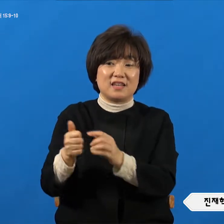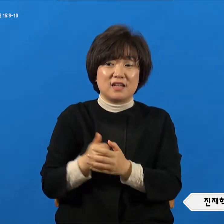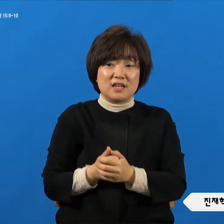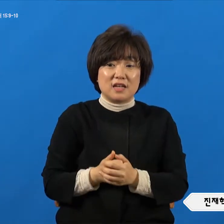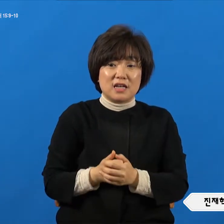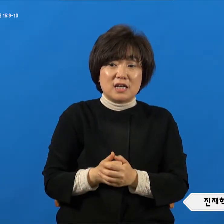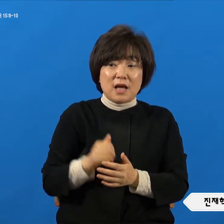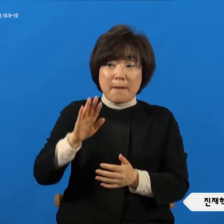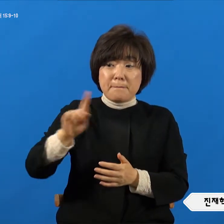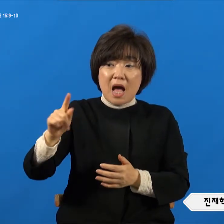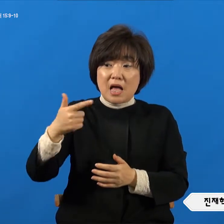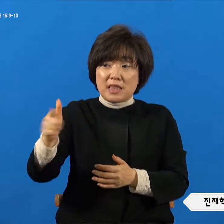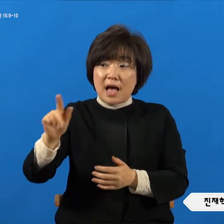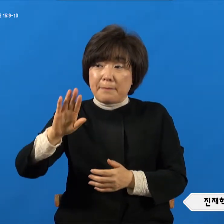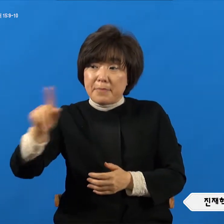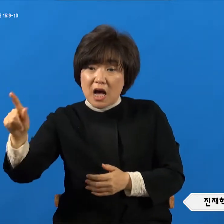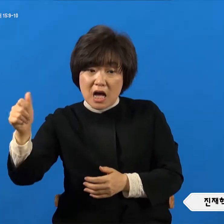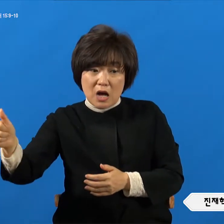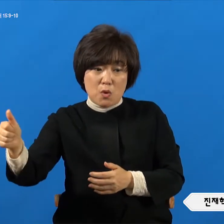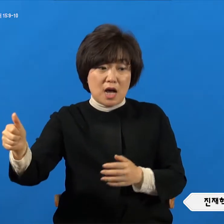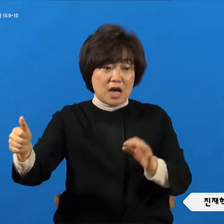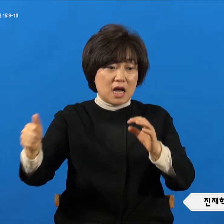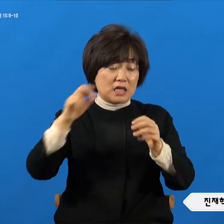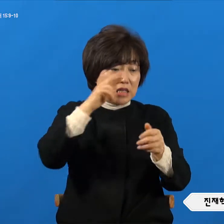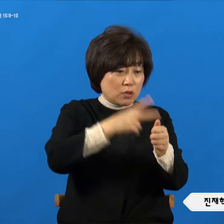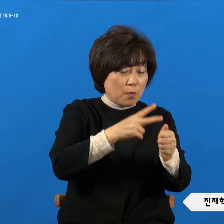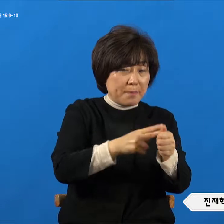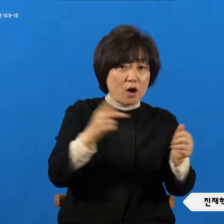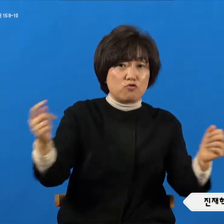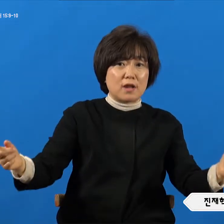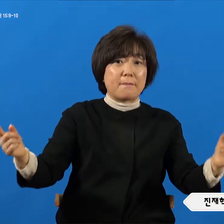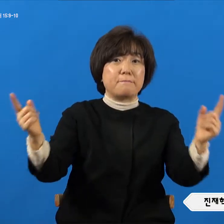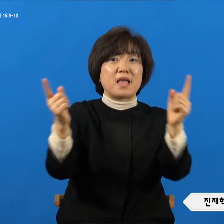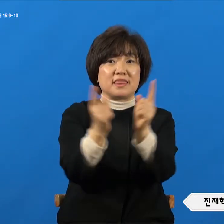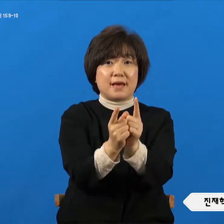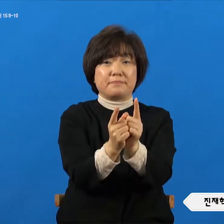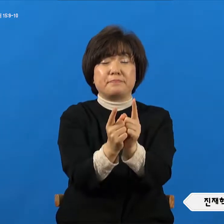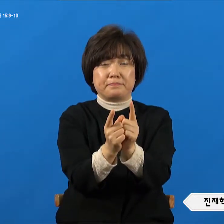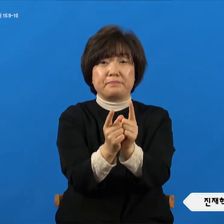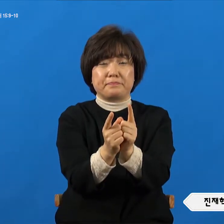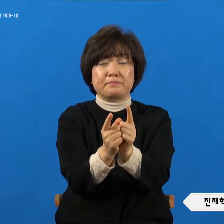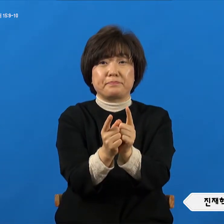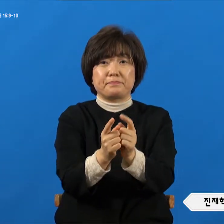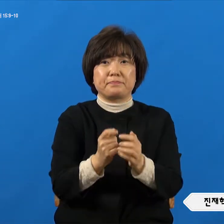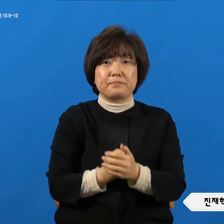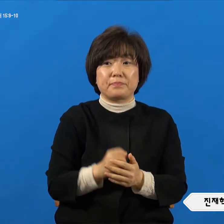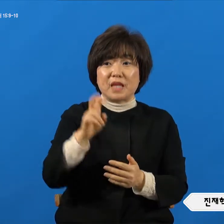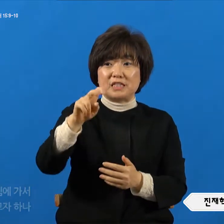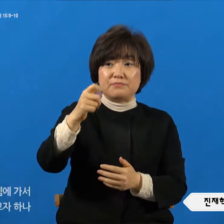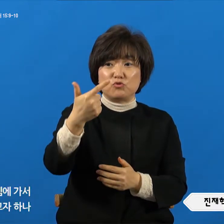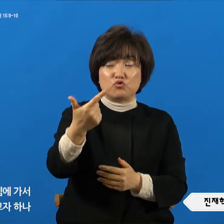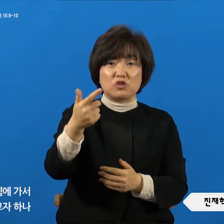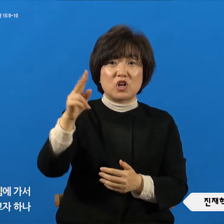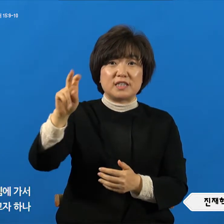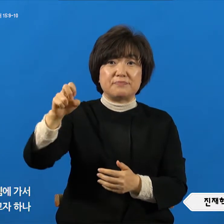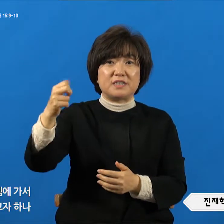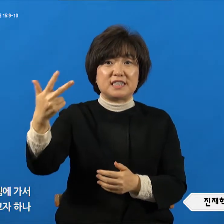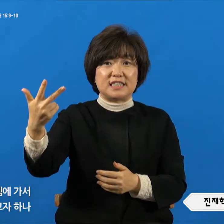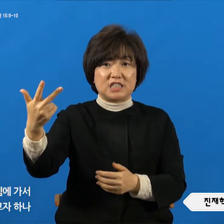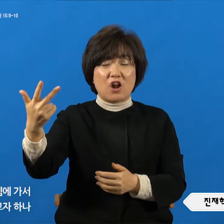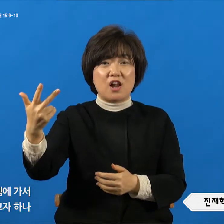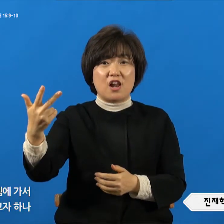이 바나바와 바울의 만남을 성경은 설명합니다. 26절,